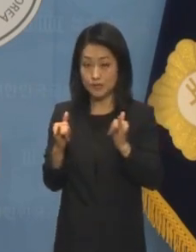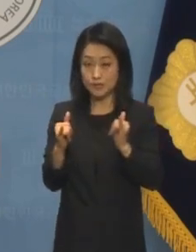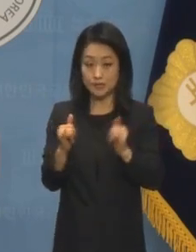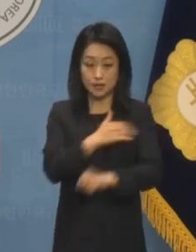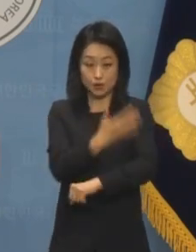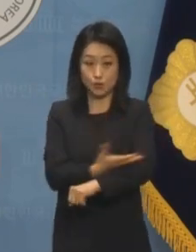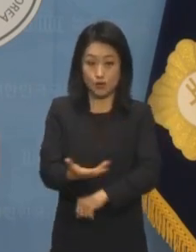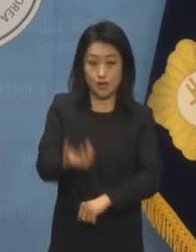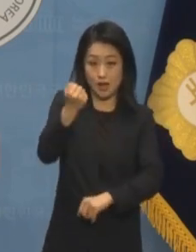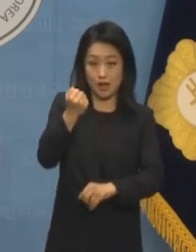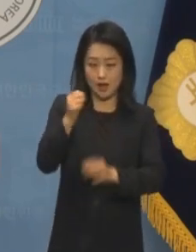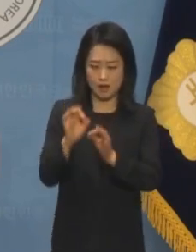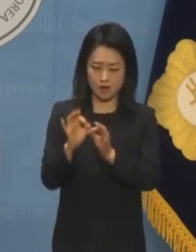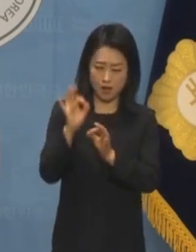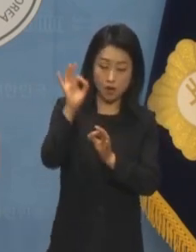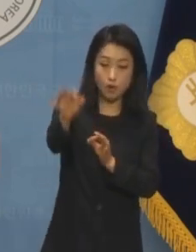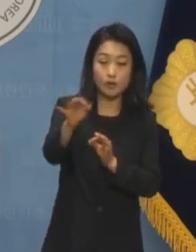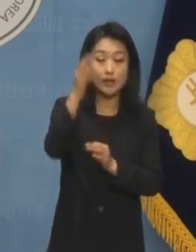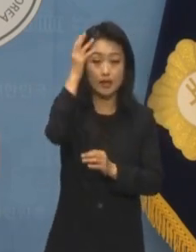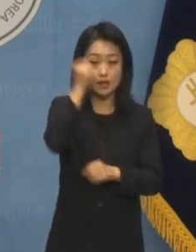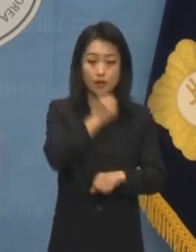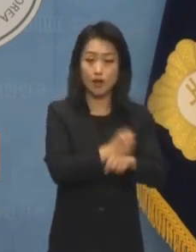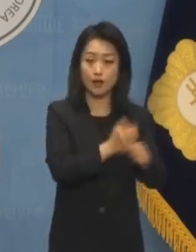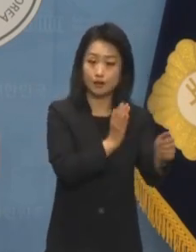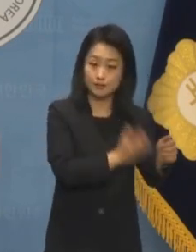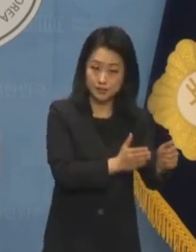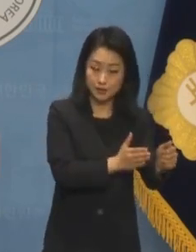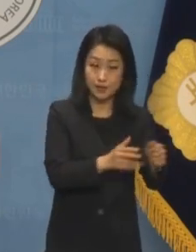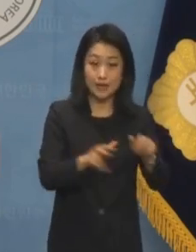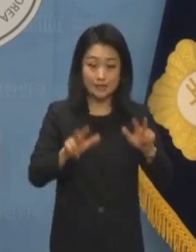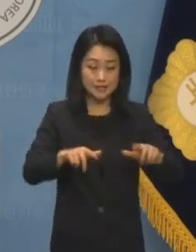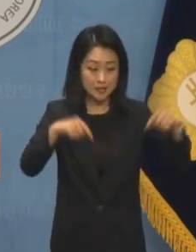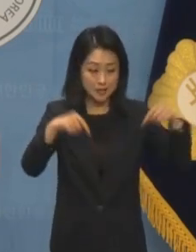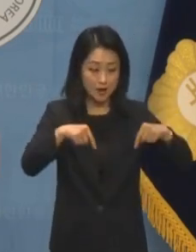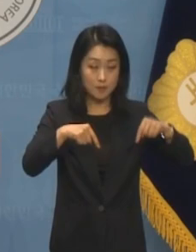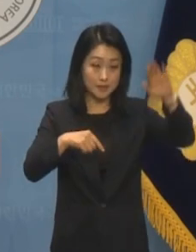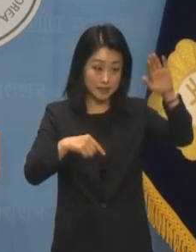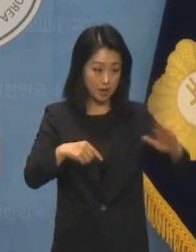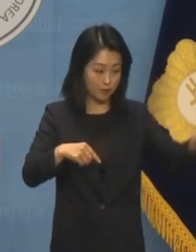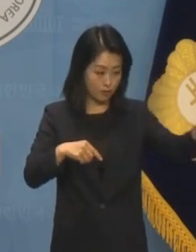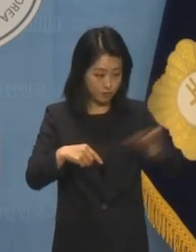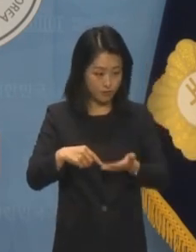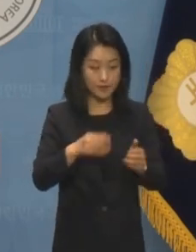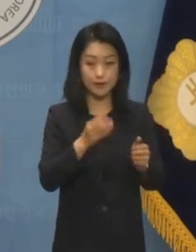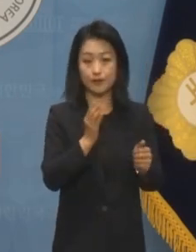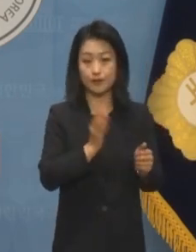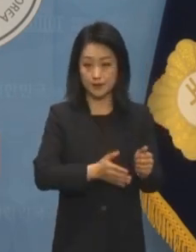없음을 명심하고 지금 당장 협의안부터 가져오십시오.